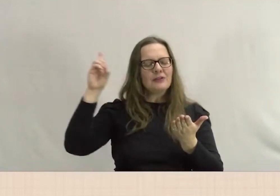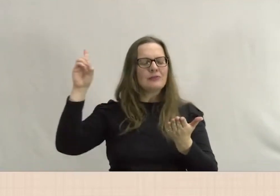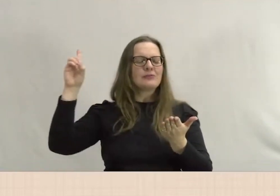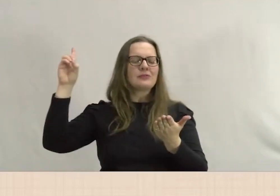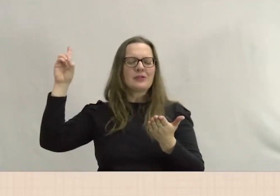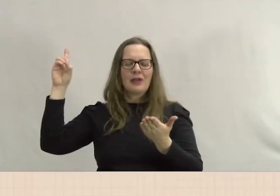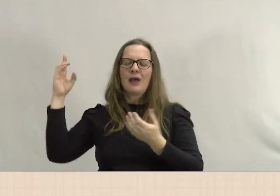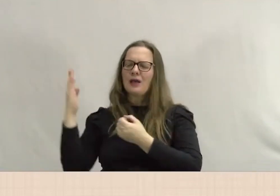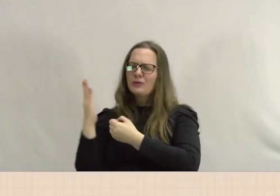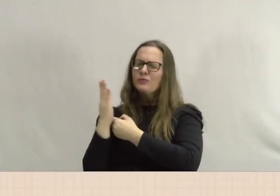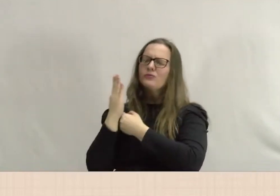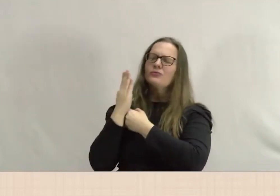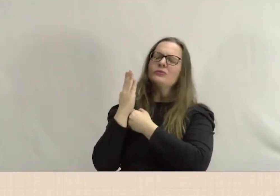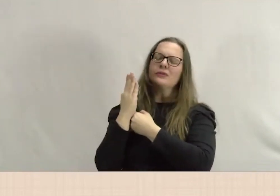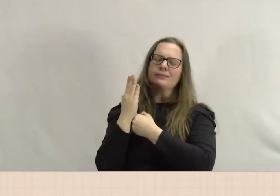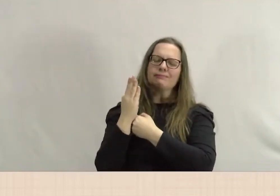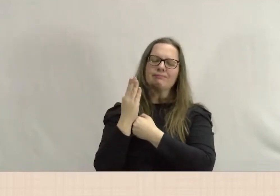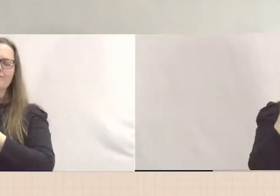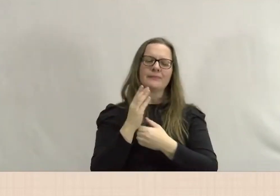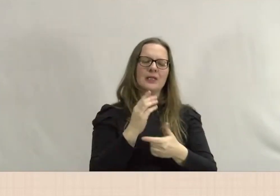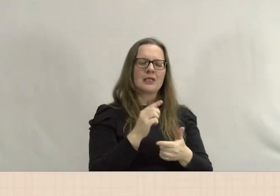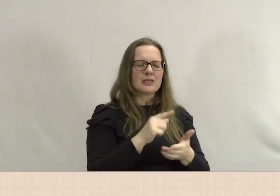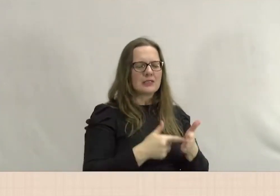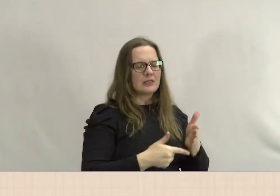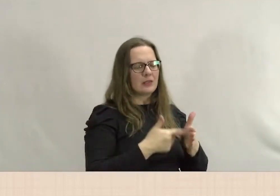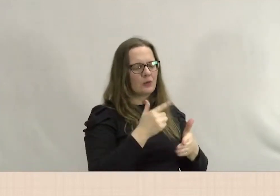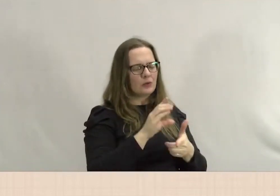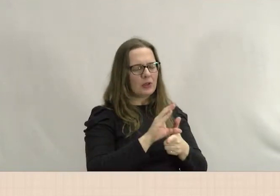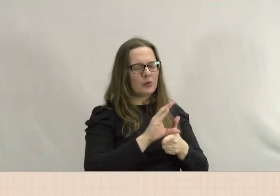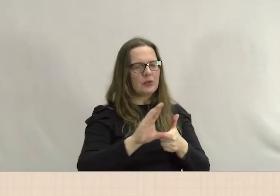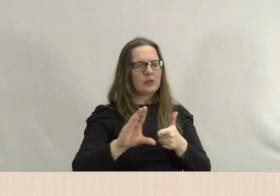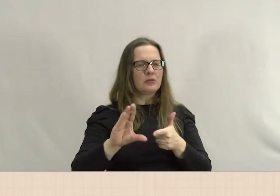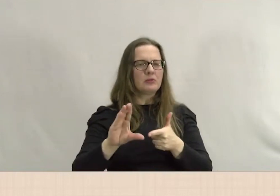capítulo 11, versículo 3, dá uma olhada.